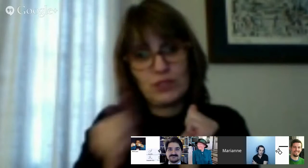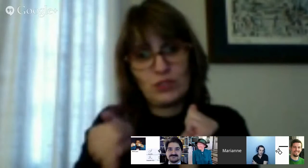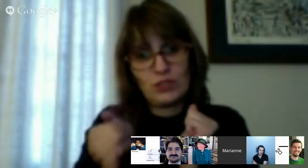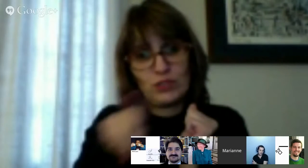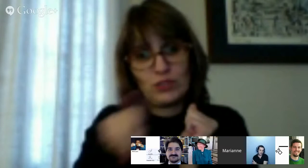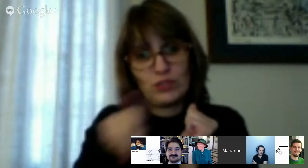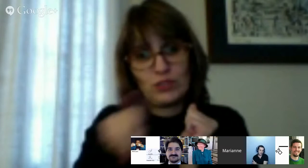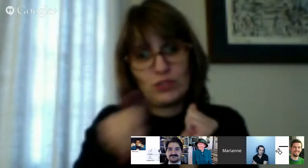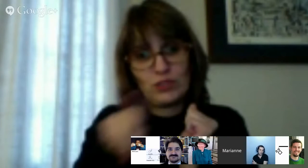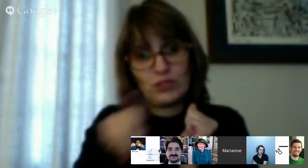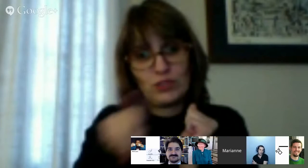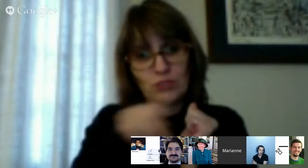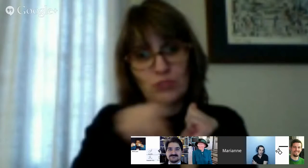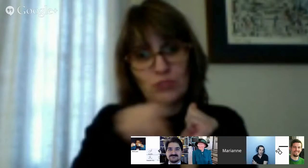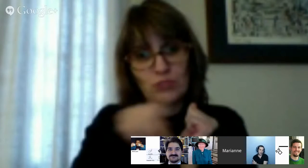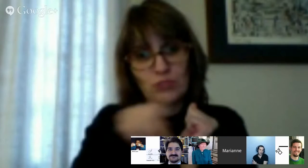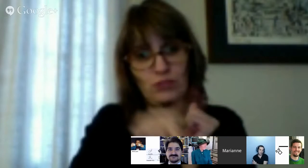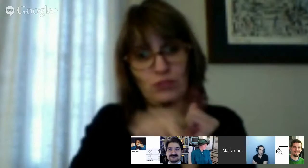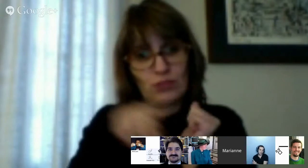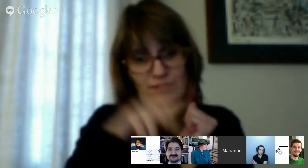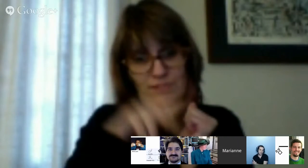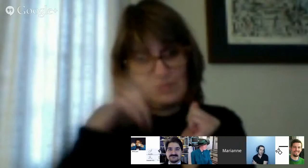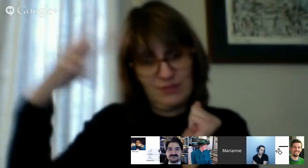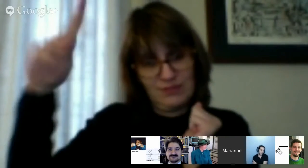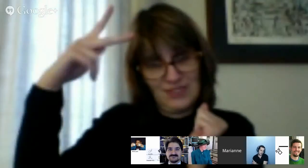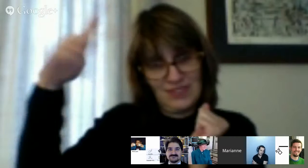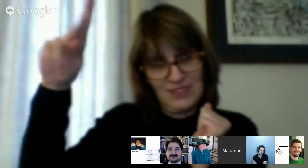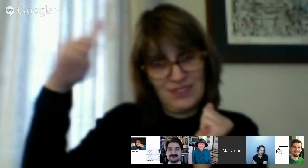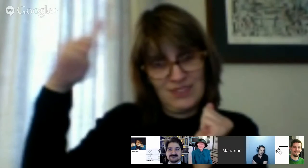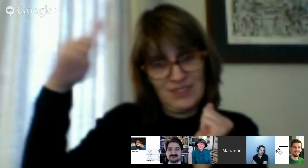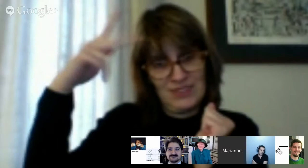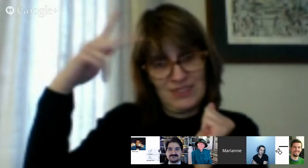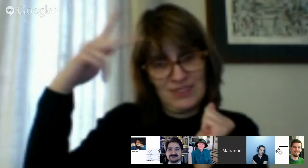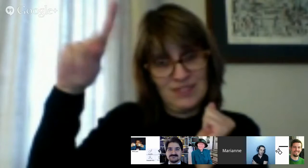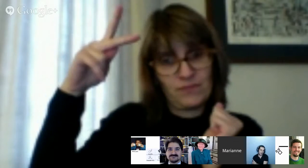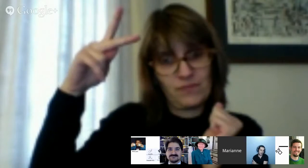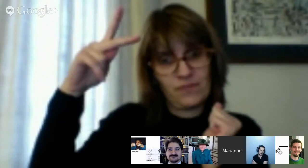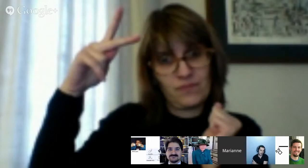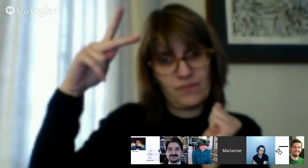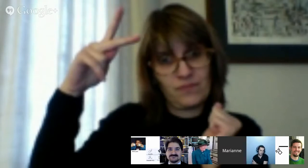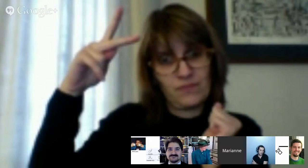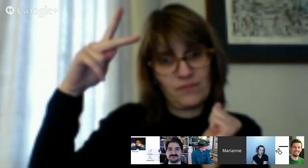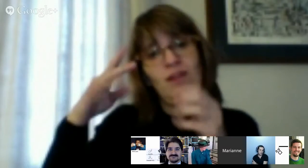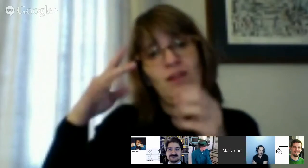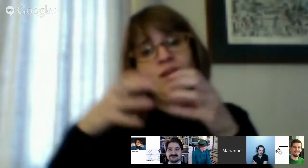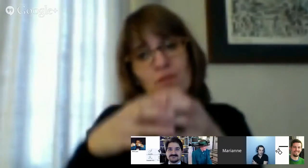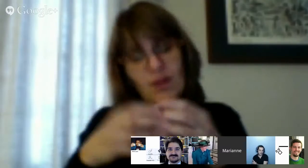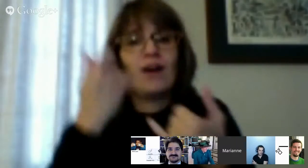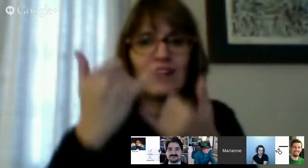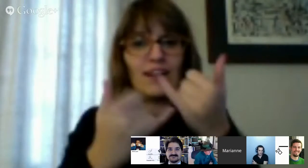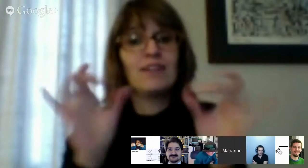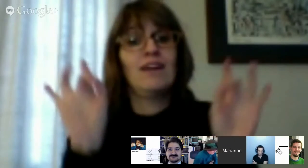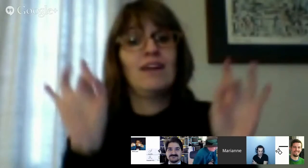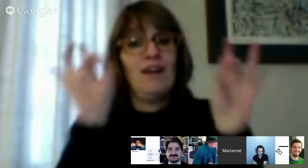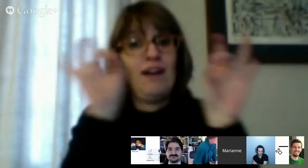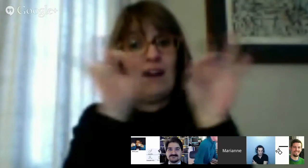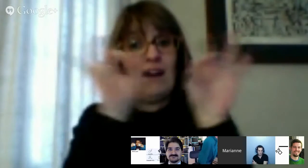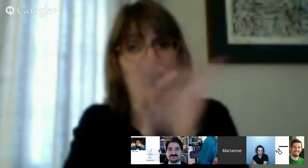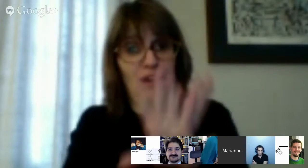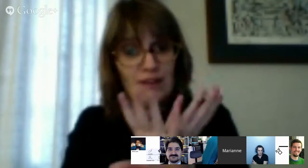grupo que estava iniciando, elas estavam na iniciação teatral. Isso lá na